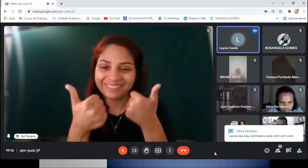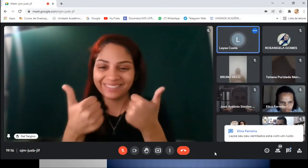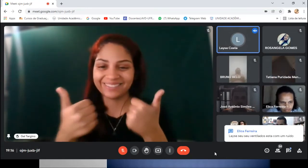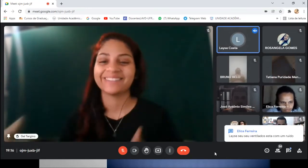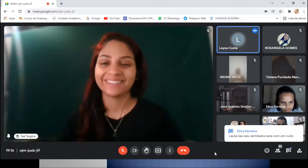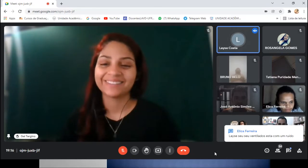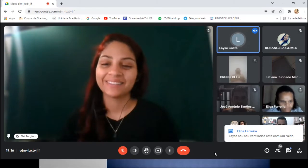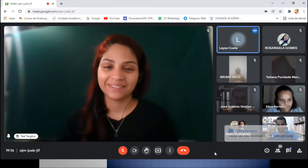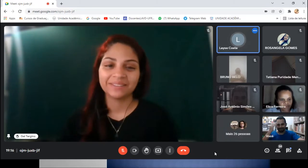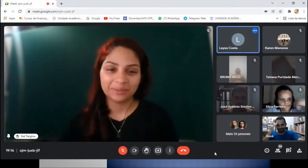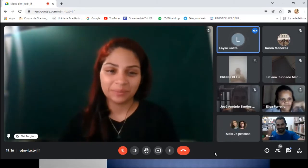Só um momento, gente.